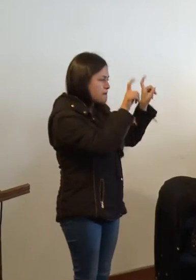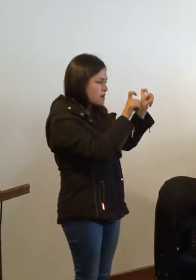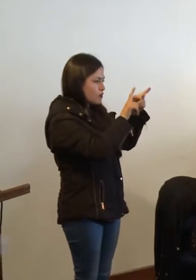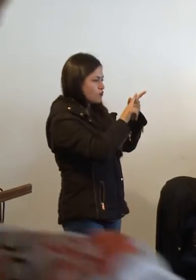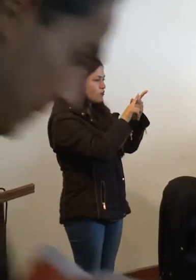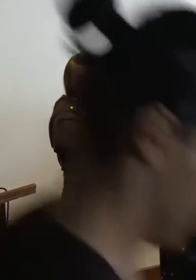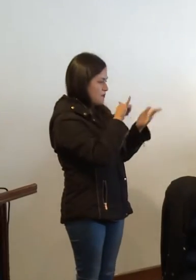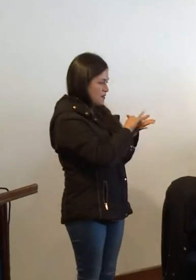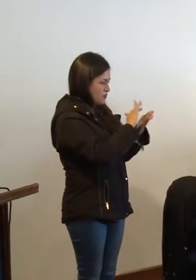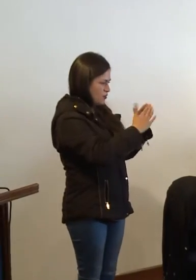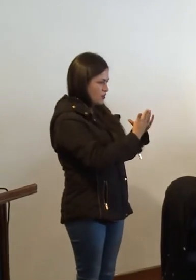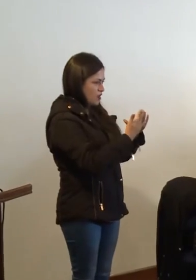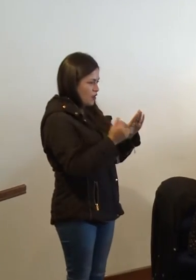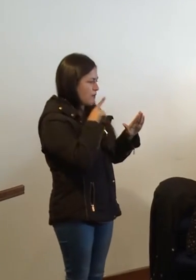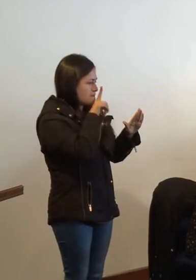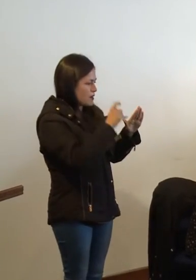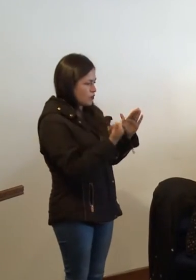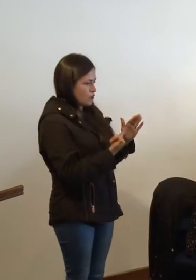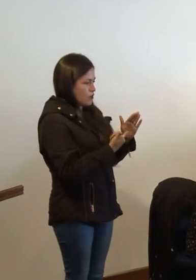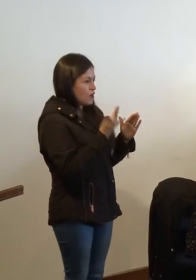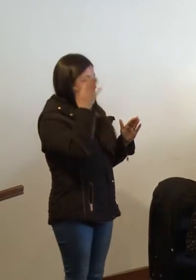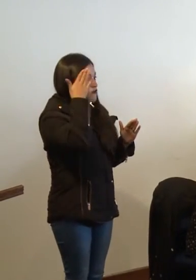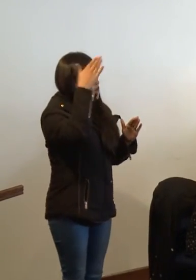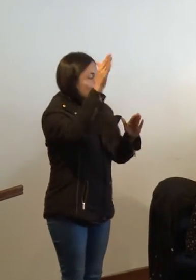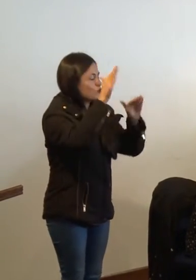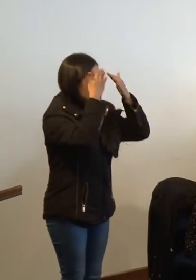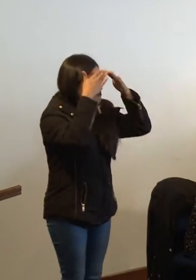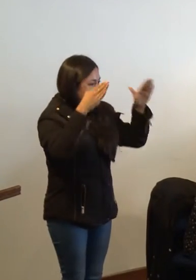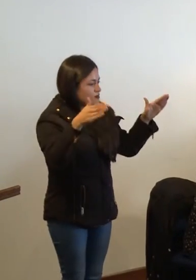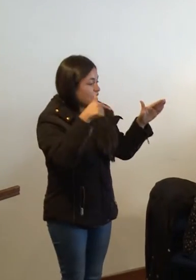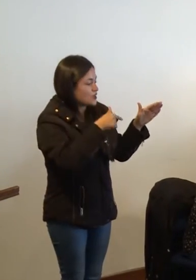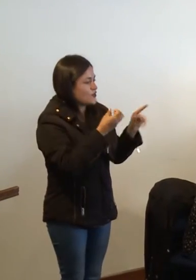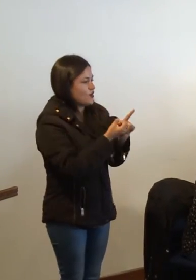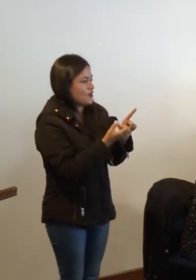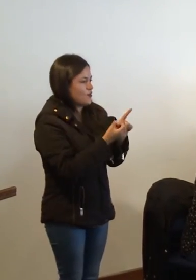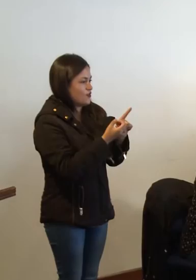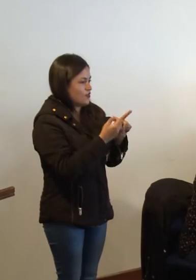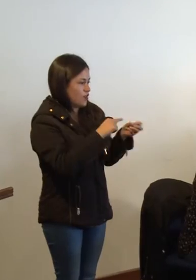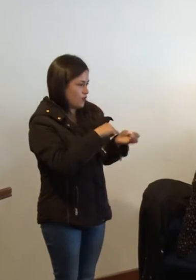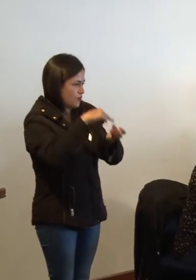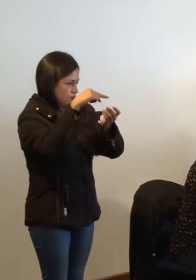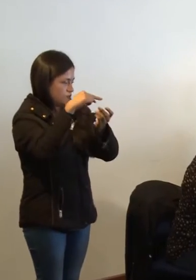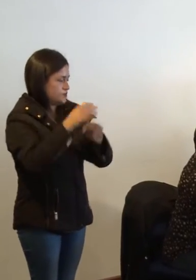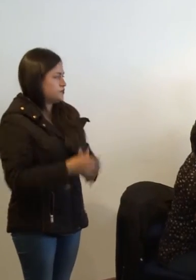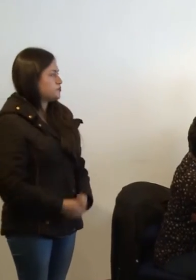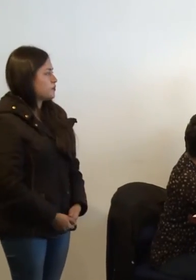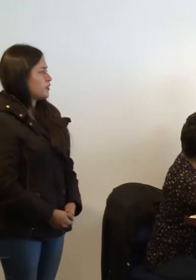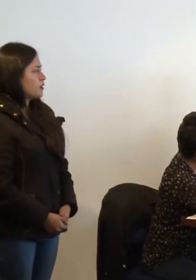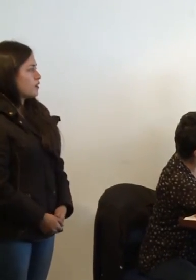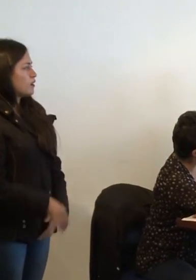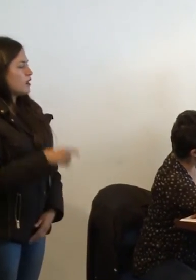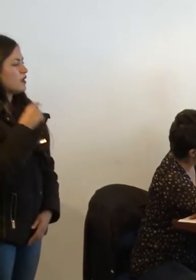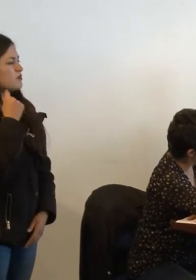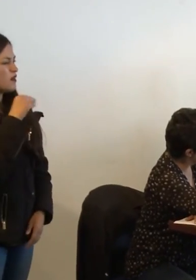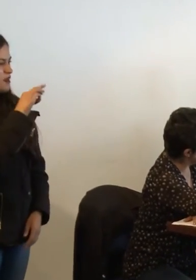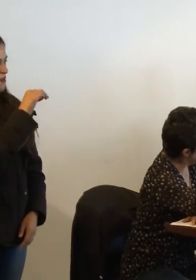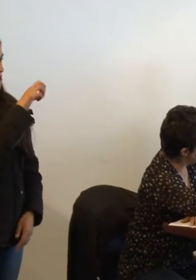horizonte de sentido es la educación popular. El padre Mario Perezón